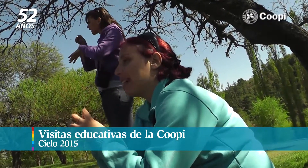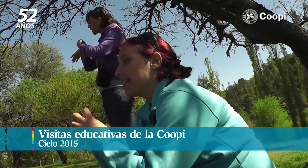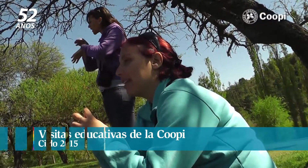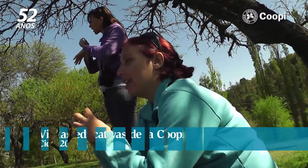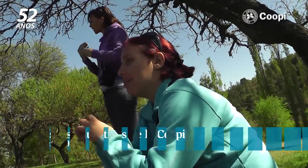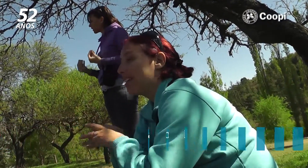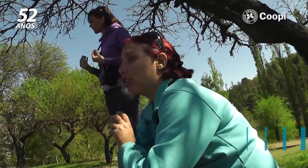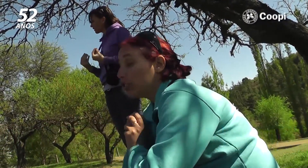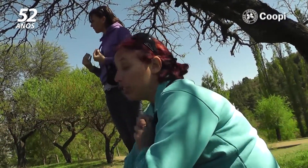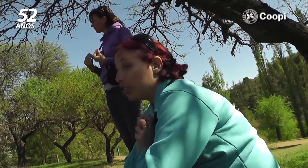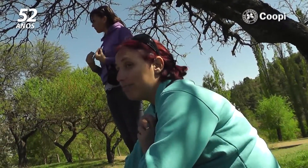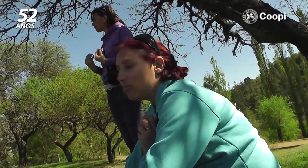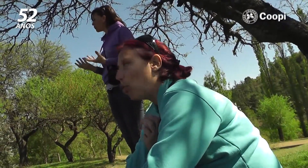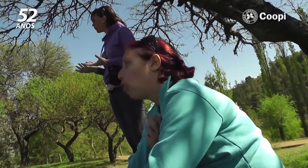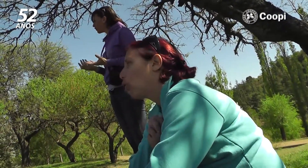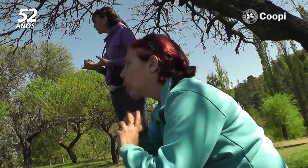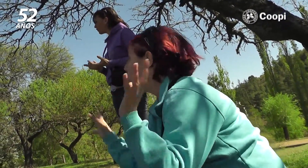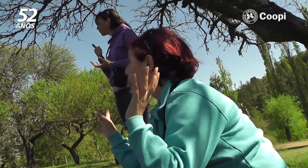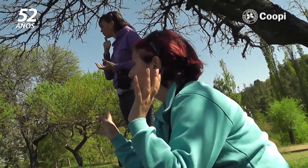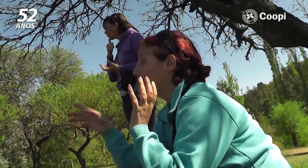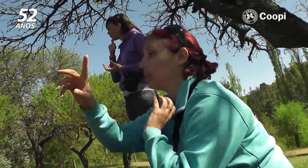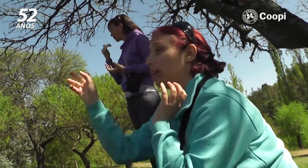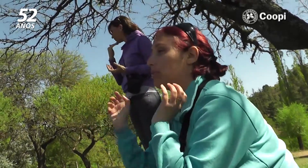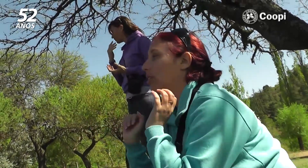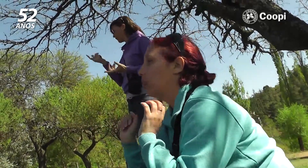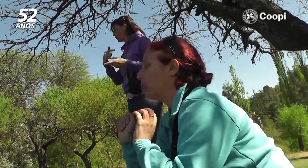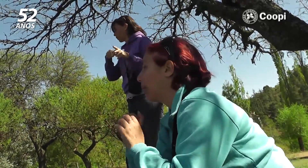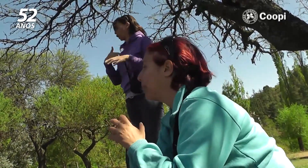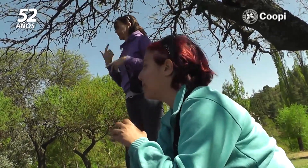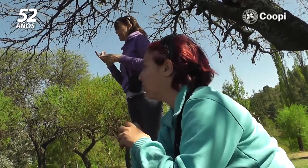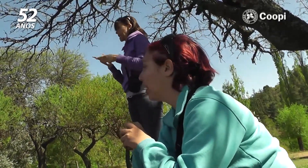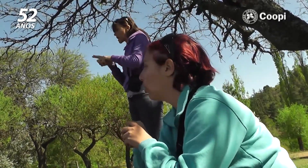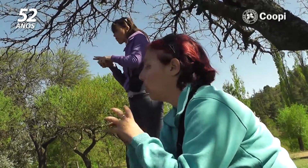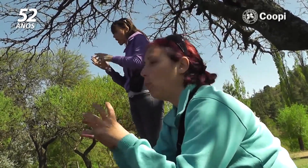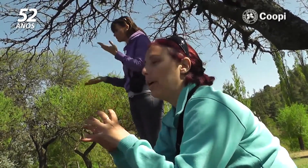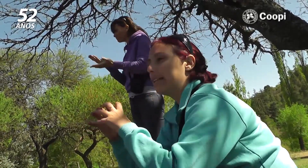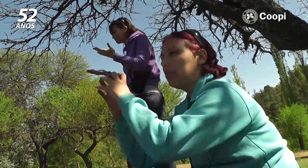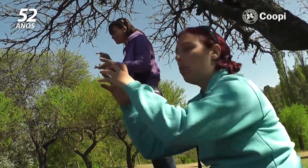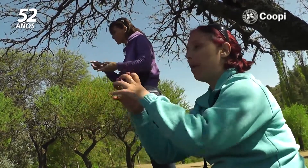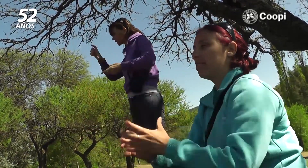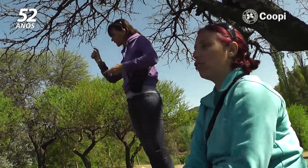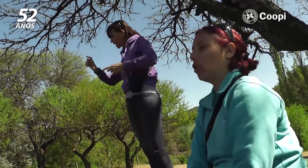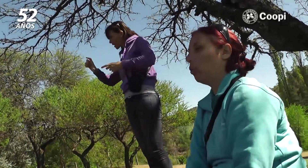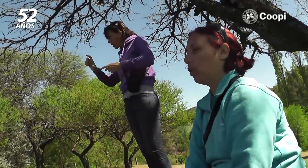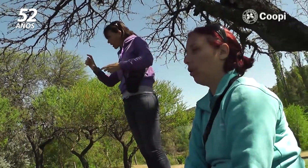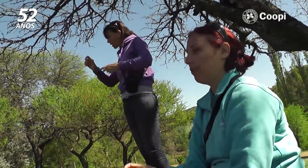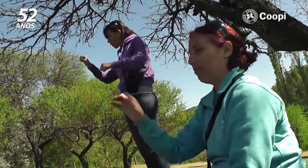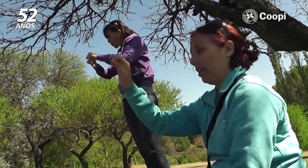taza de mate cocido o de jugo. Ustedes que alguno había mencionado, tenemos un vasito de jugo, vieron